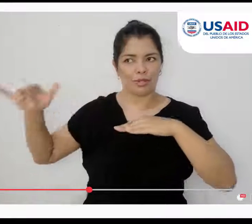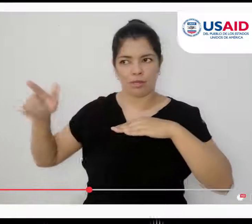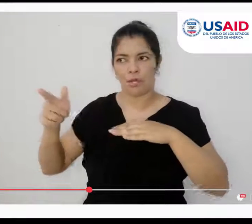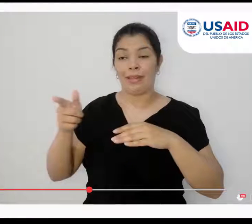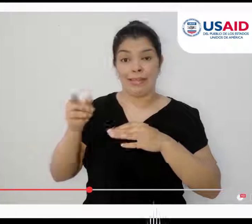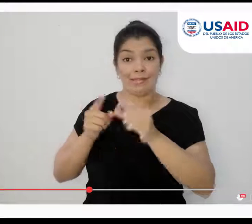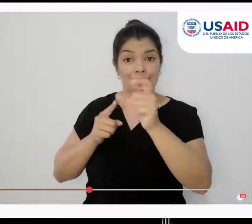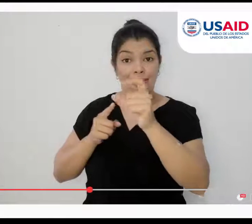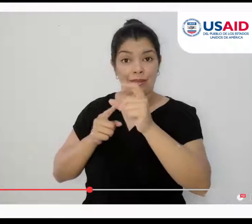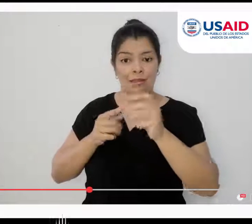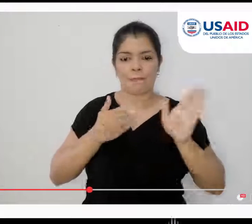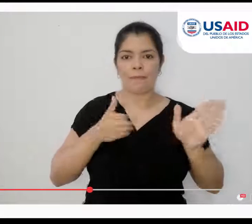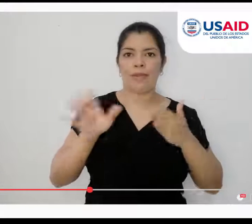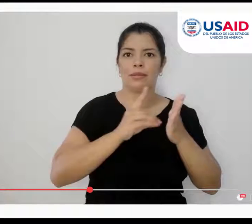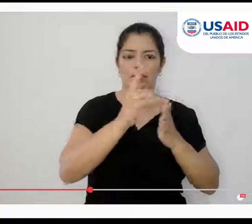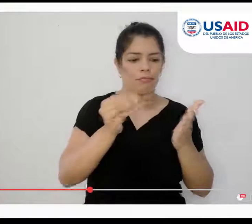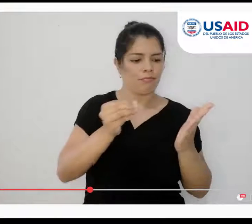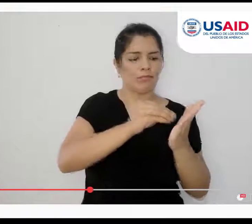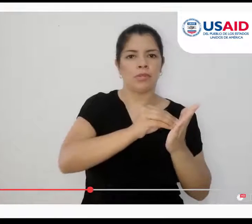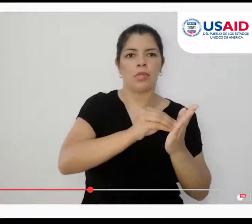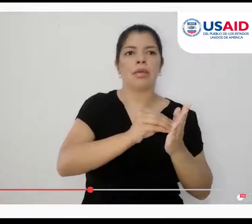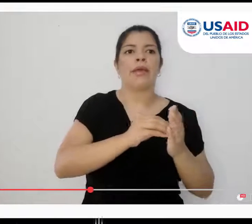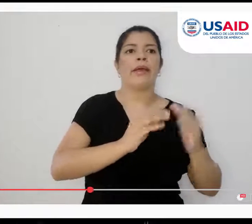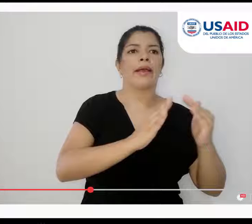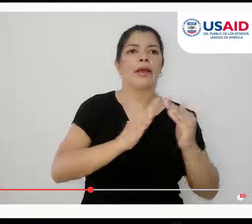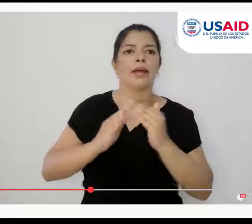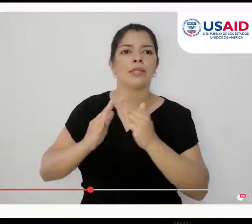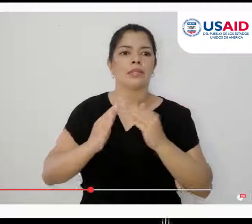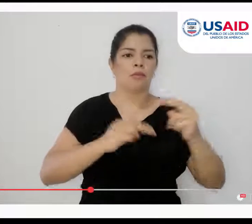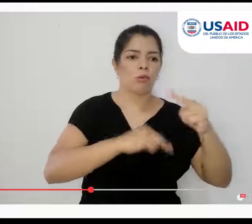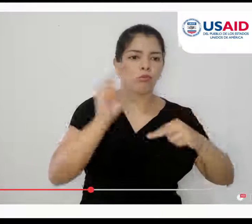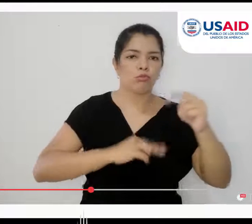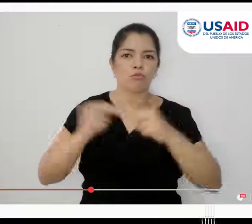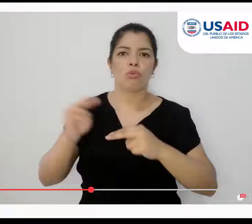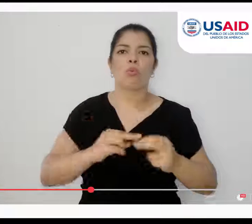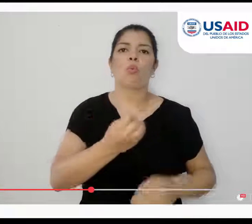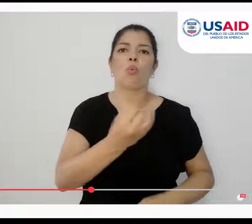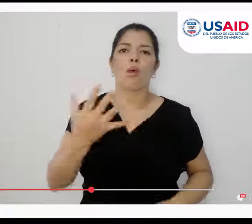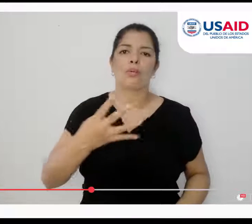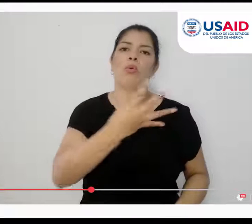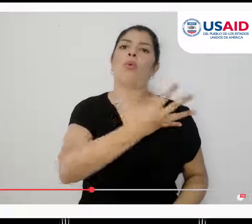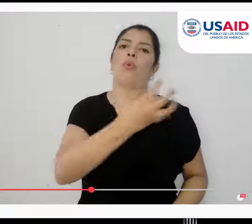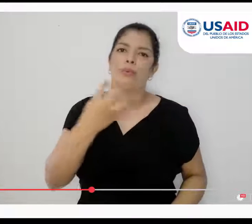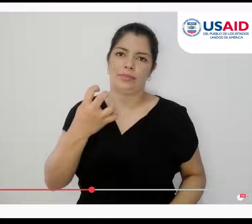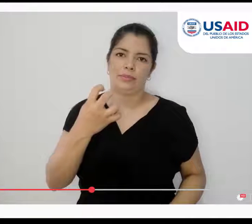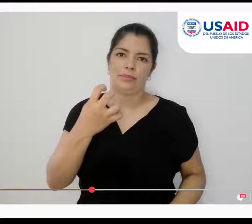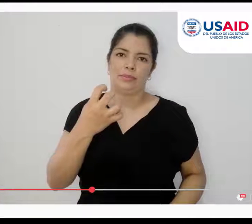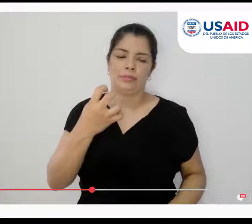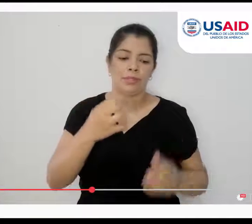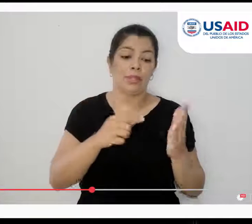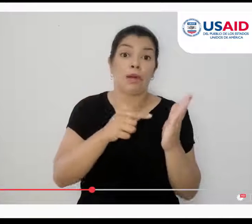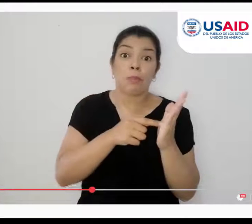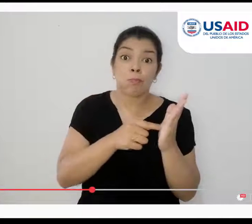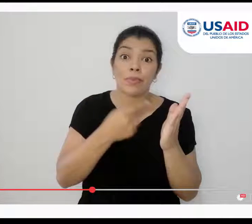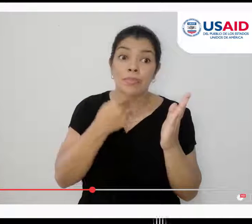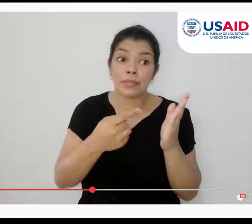desarrollo 400 viviendas a fabricar en un municipio pequeño, y de esas 400 viviendas